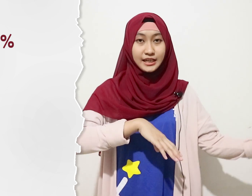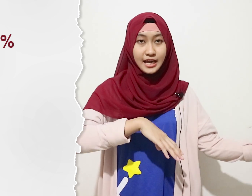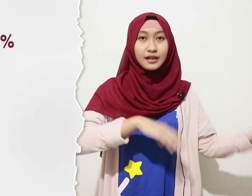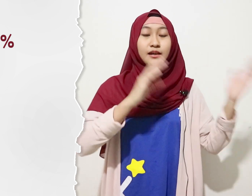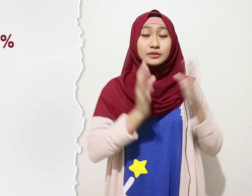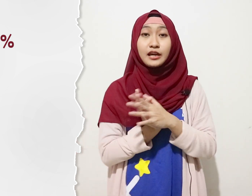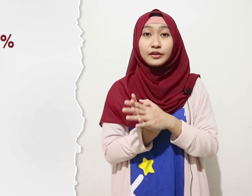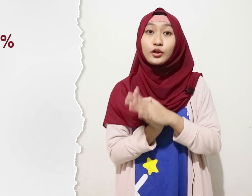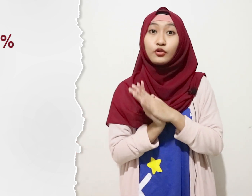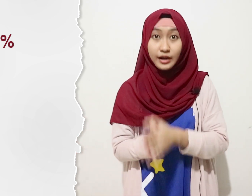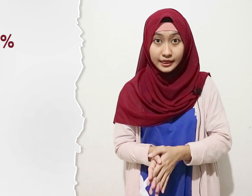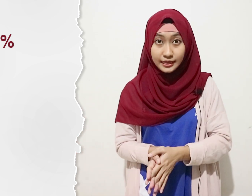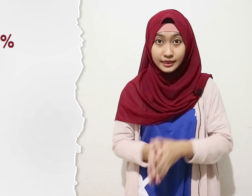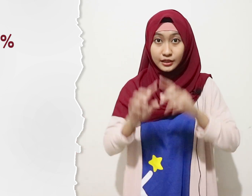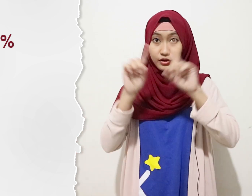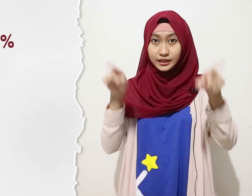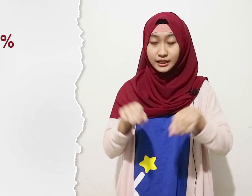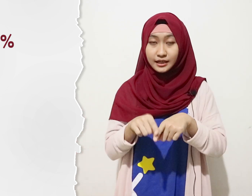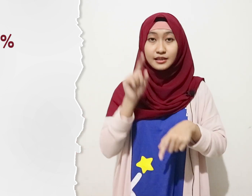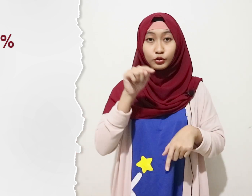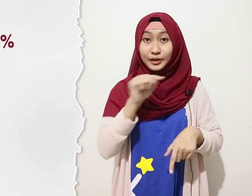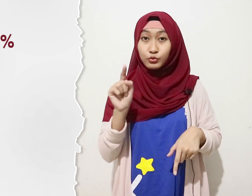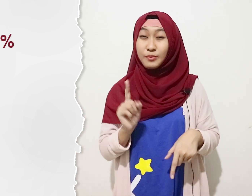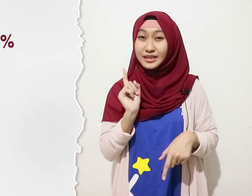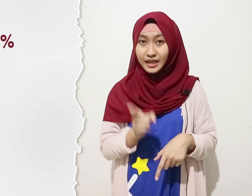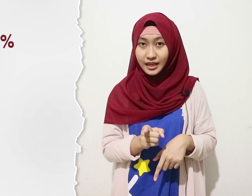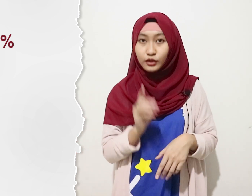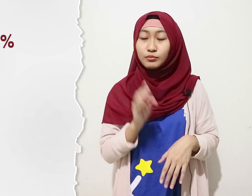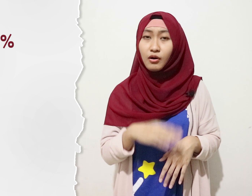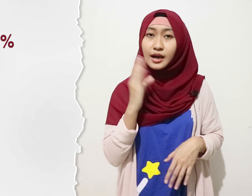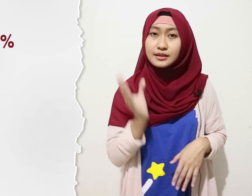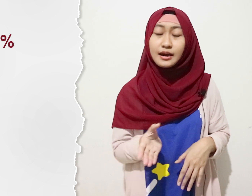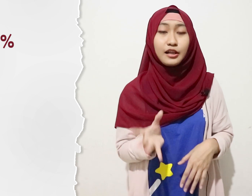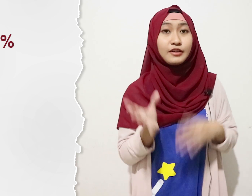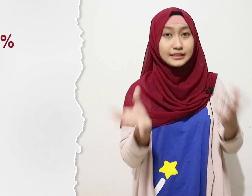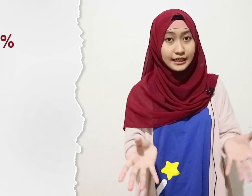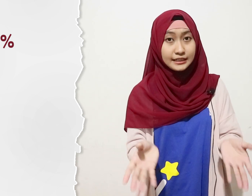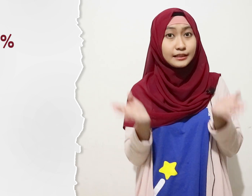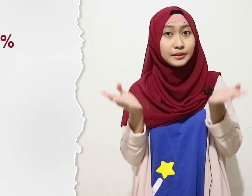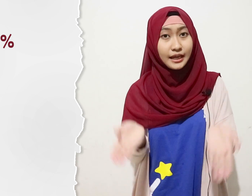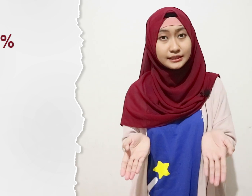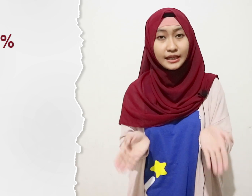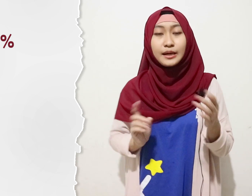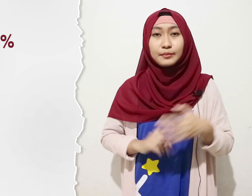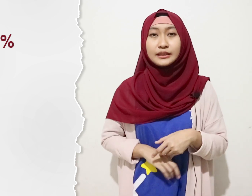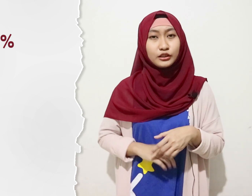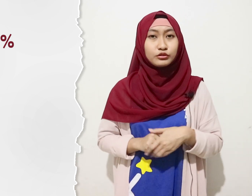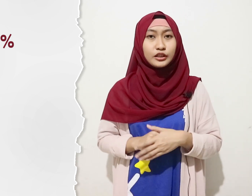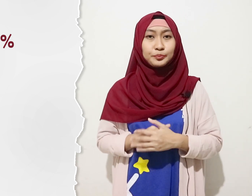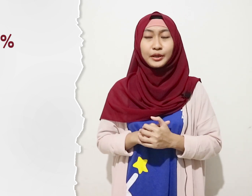ya. Saya Kak Elva punya donat. Nih donat nih. Nah, 1/2 bagiannya itu mau Kak Elva kasihkan ke sahabat Gen Aci. Berarti itu